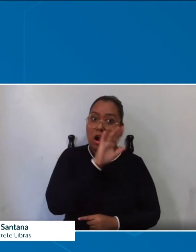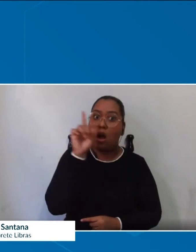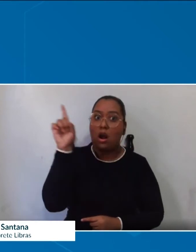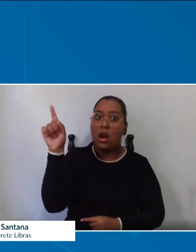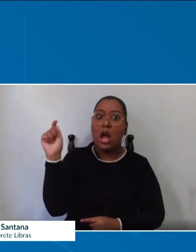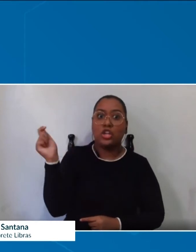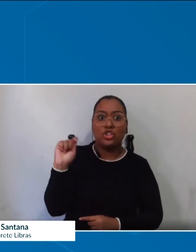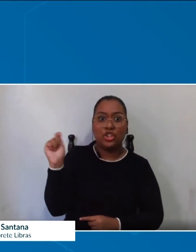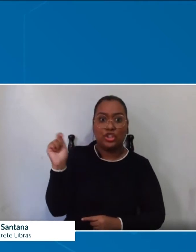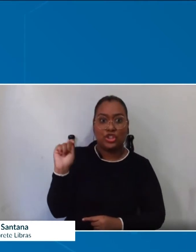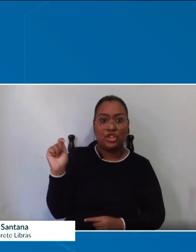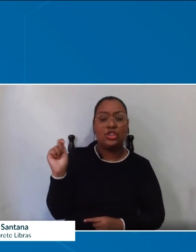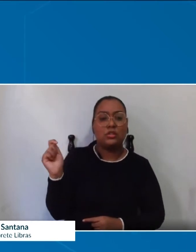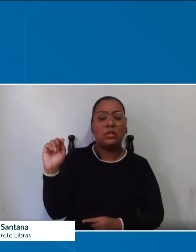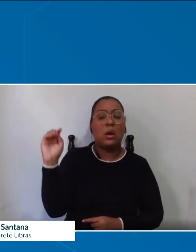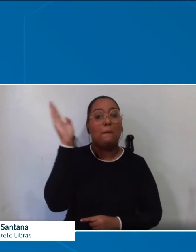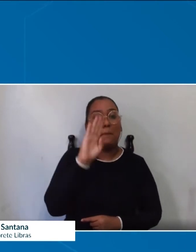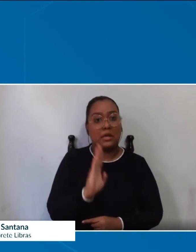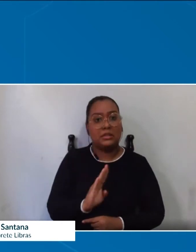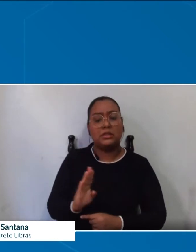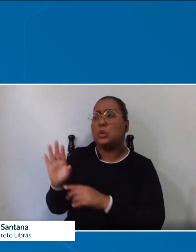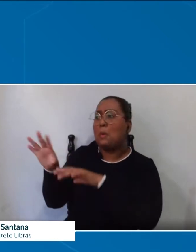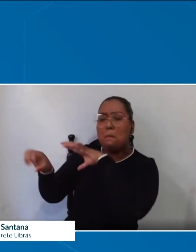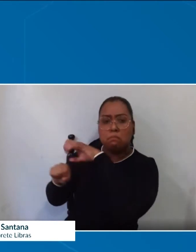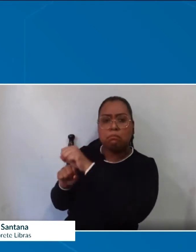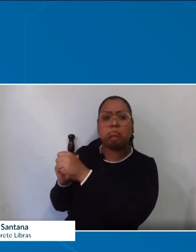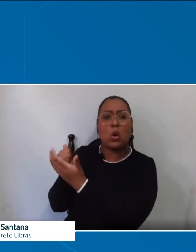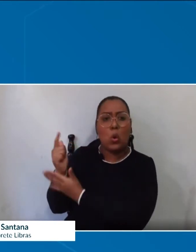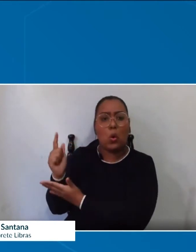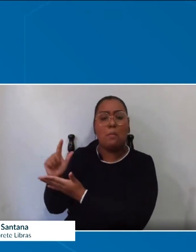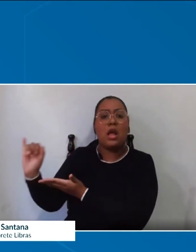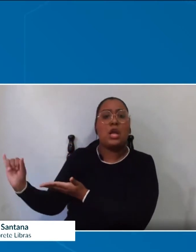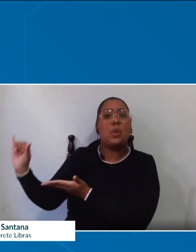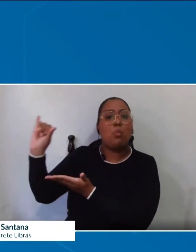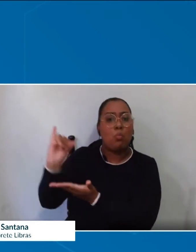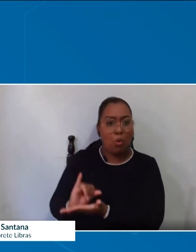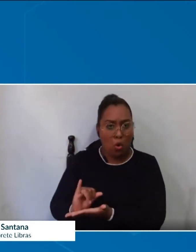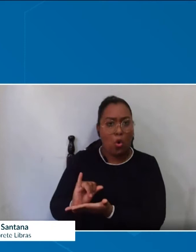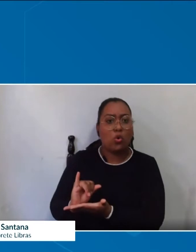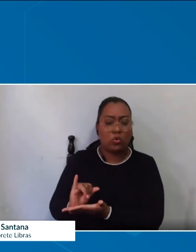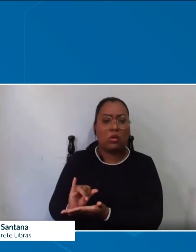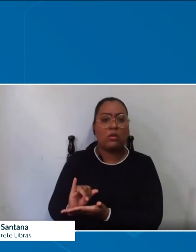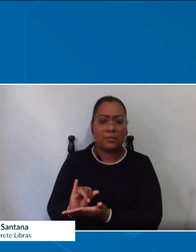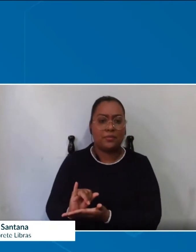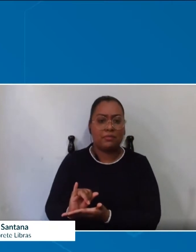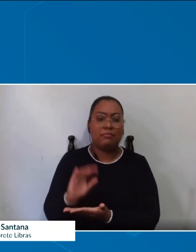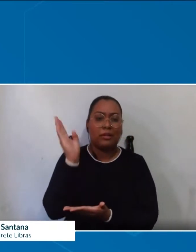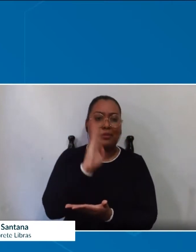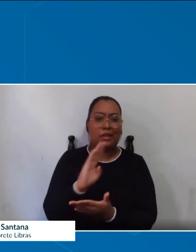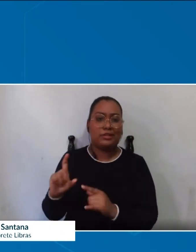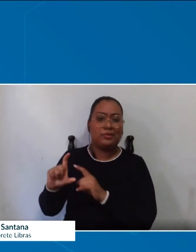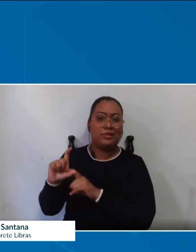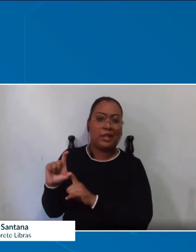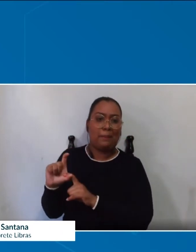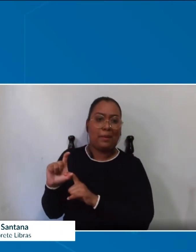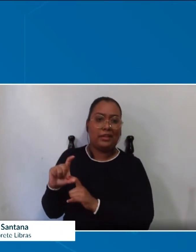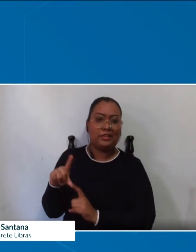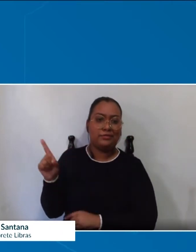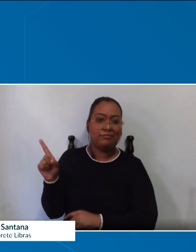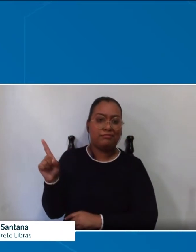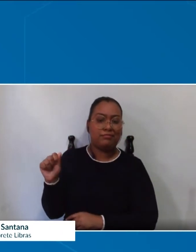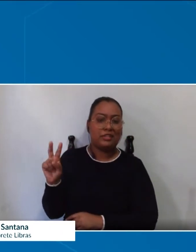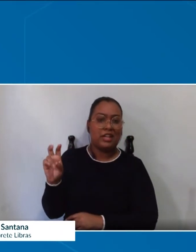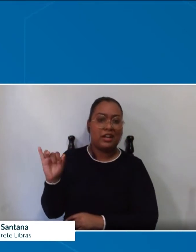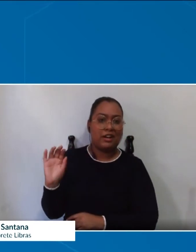O Brasil não é um grande produtor de aveia, então a gente é dependente disso, né? Num país tão grande, a gente é dependente de uma coisa que a gente usa